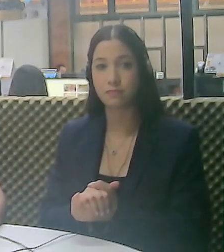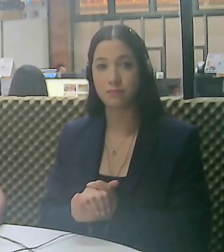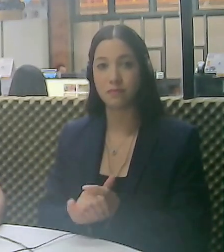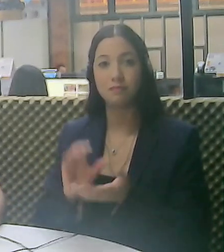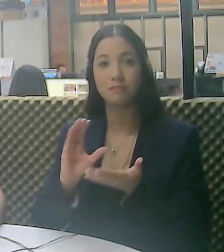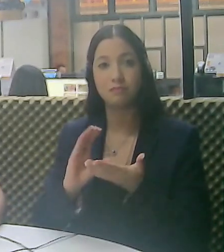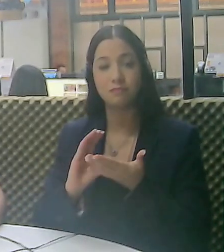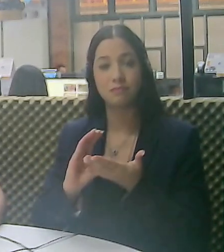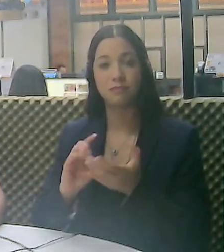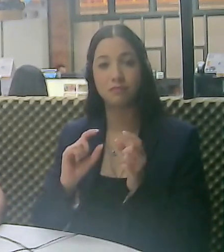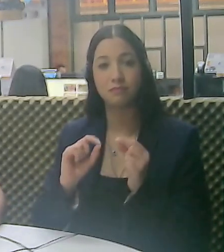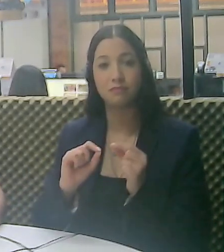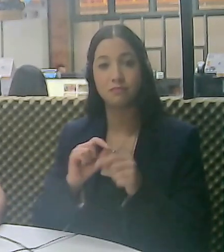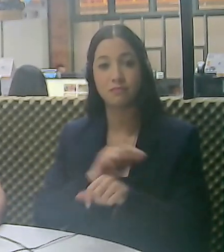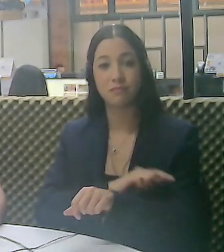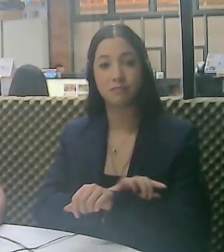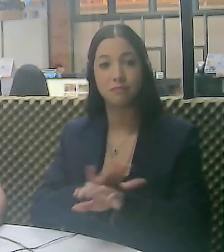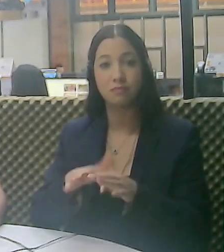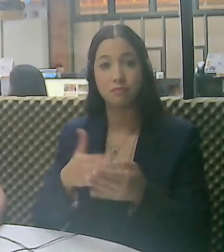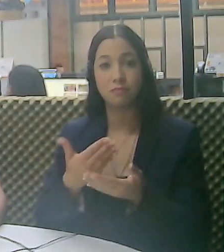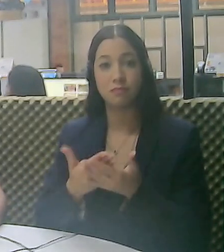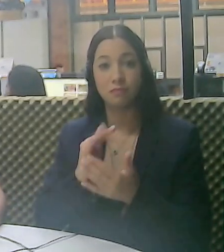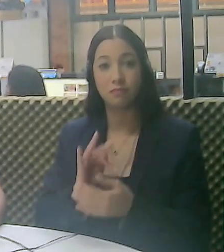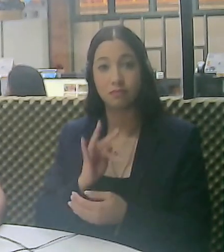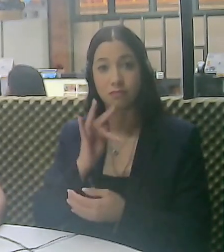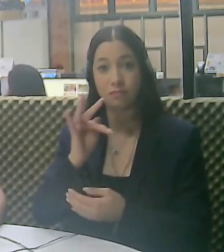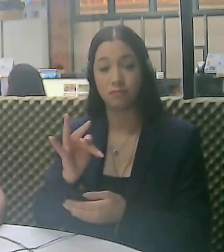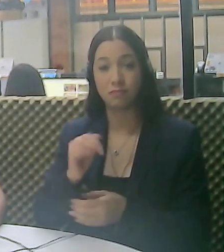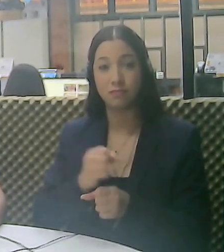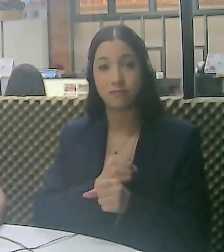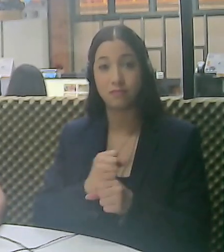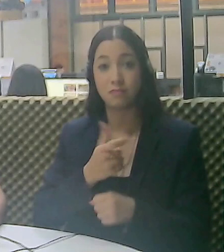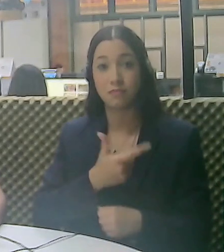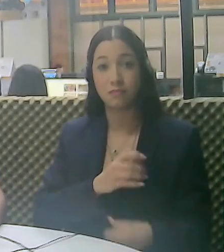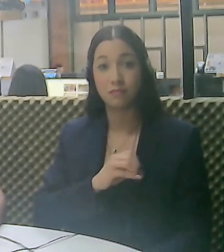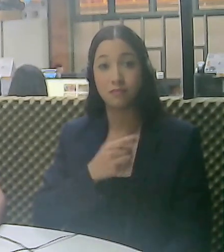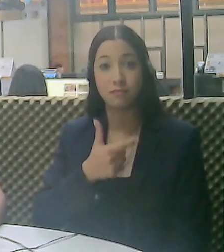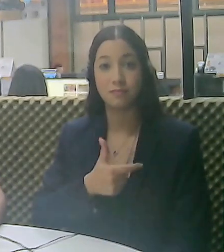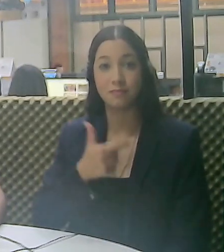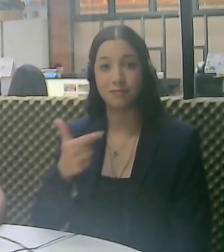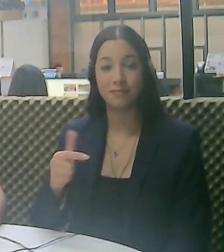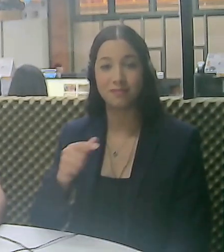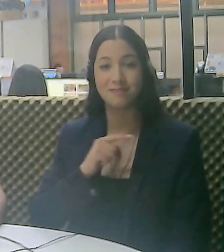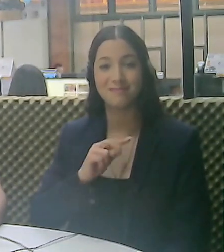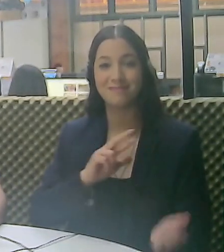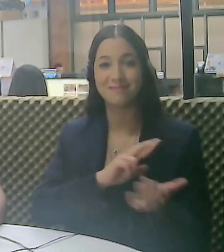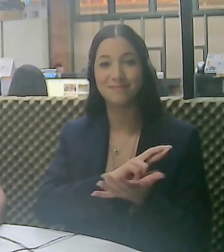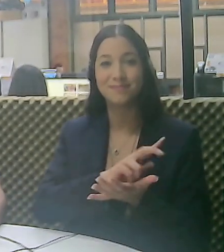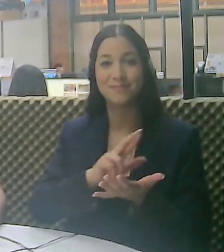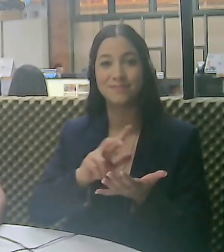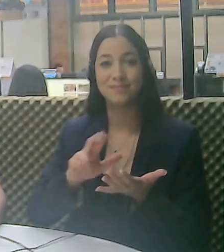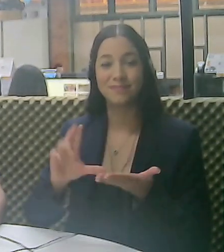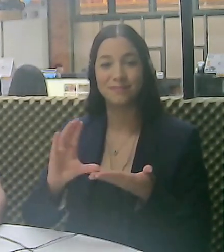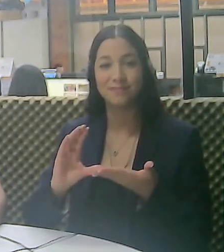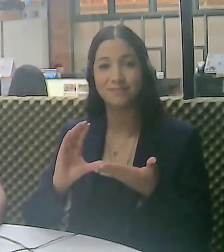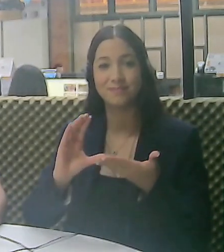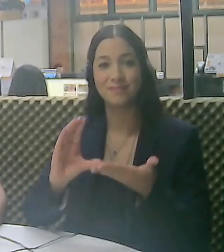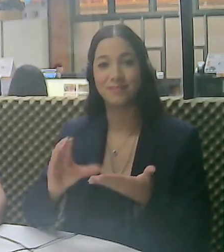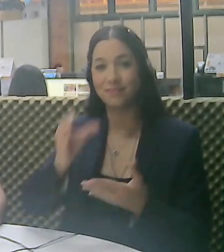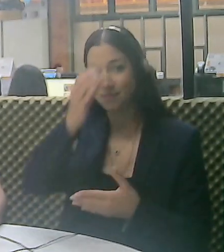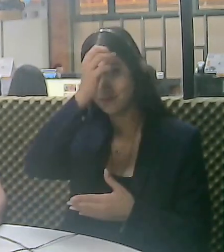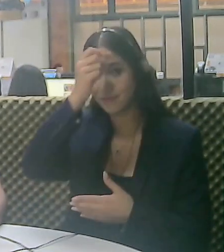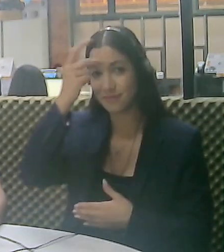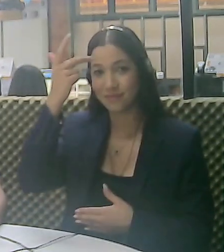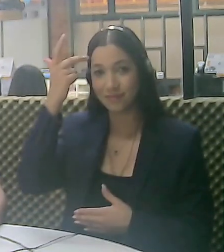Investir em educação é investir no futuro. O ano de 2022 ficou marcado pelos diversos investimentos feitos pela